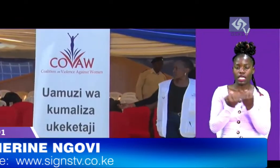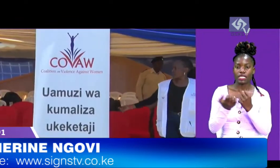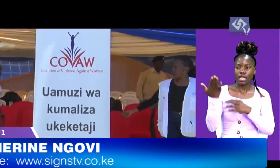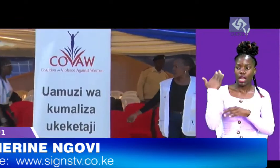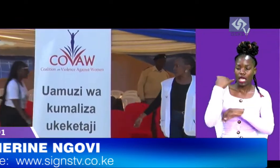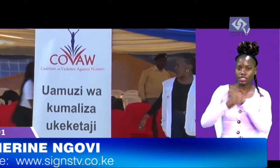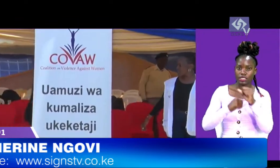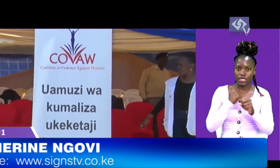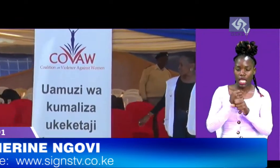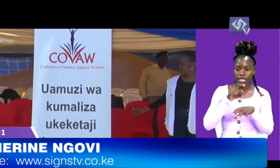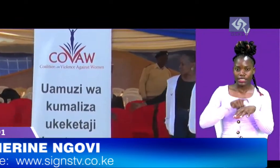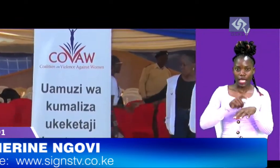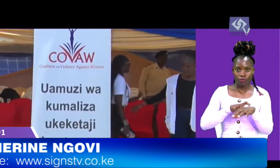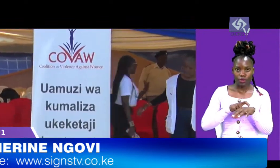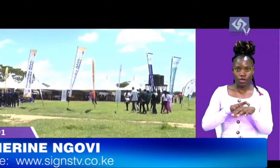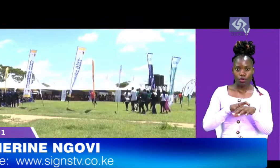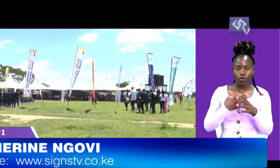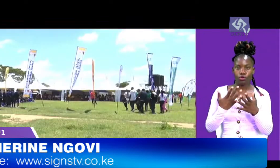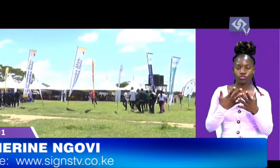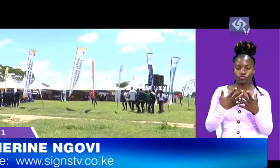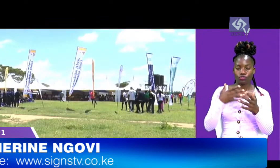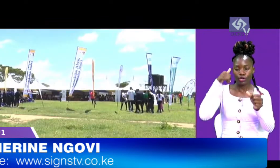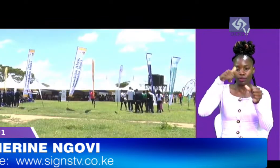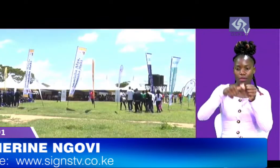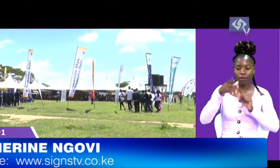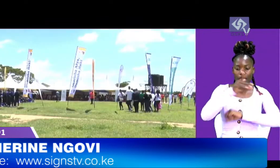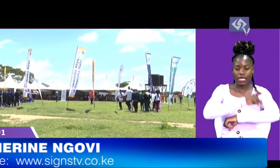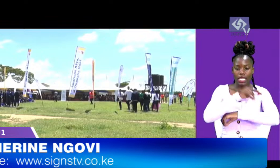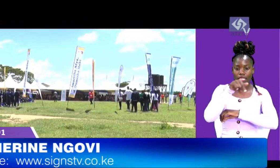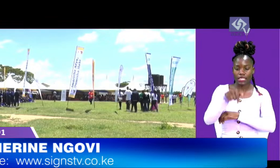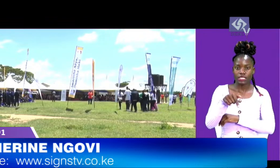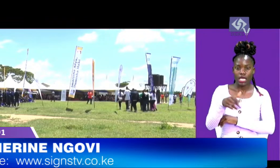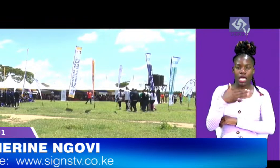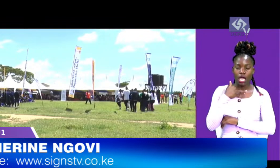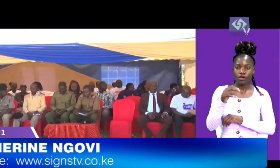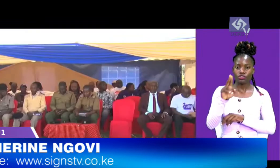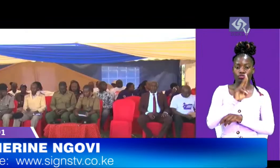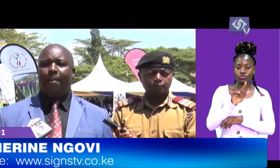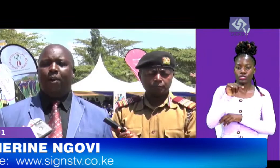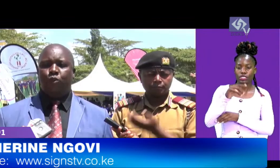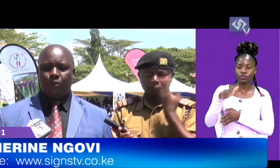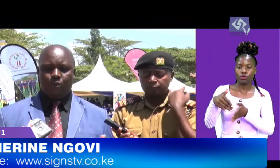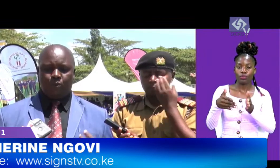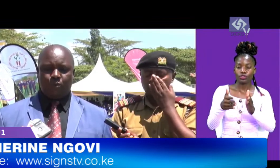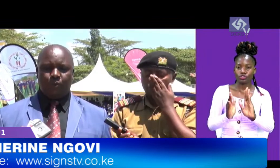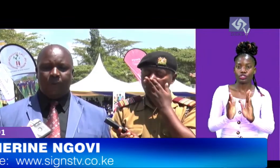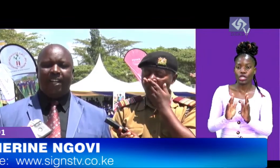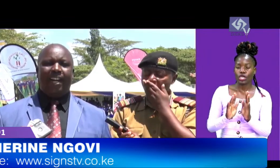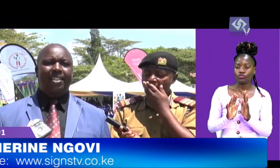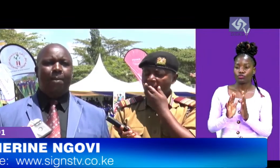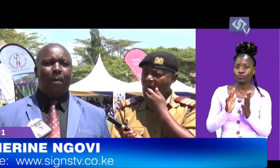tulipokuwa tukiadhimisha siku hii, nataka nichukue nafasi hii kuwapongeza wale ambao tulifanya kazi hii